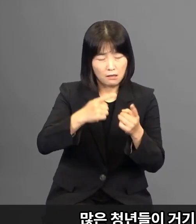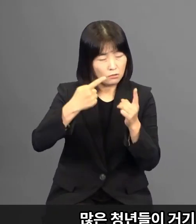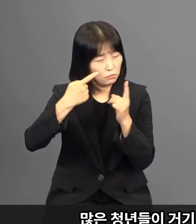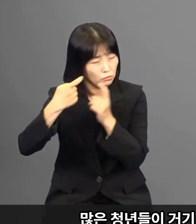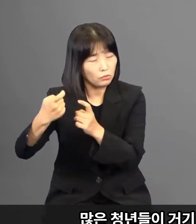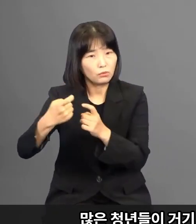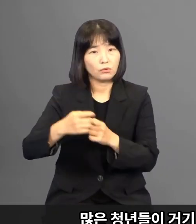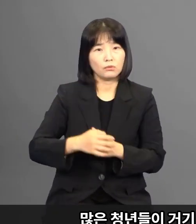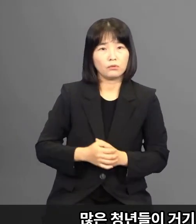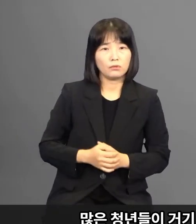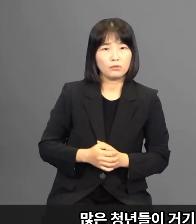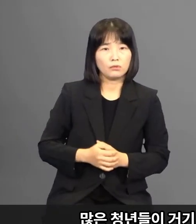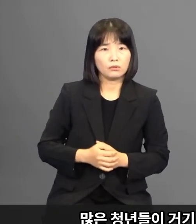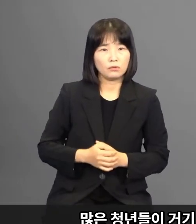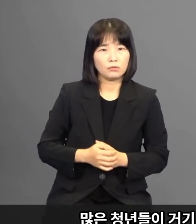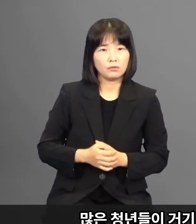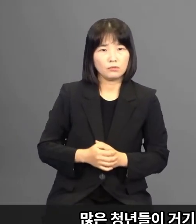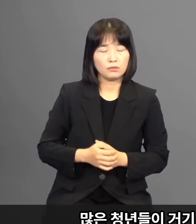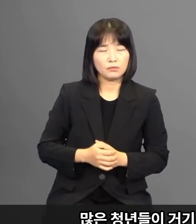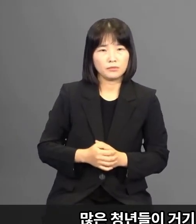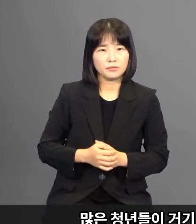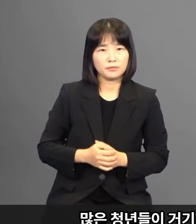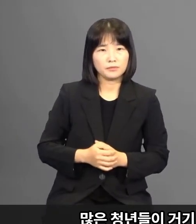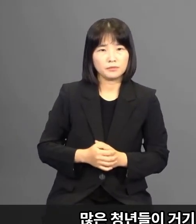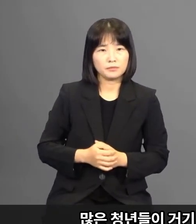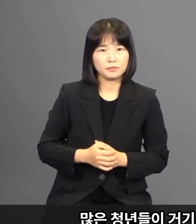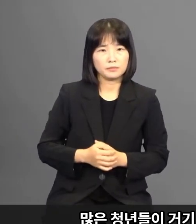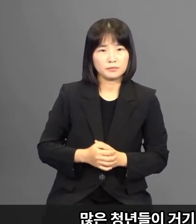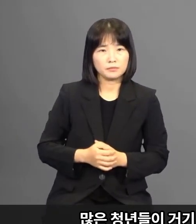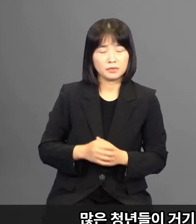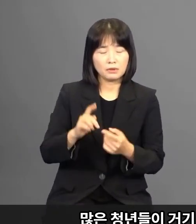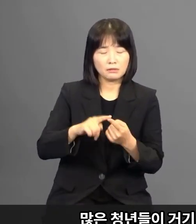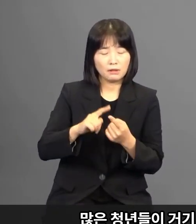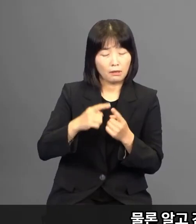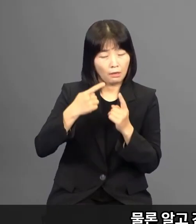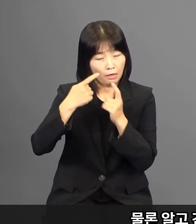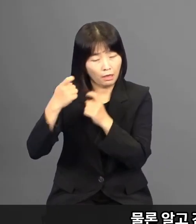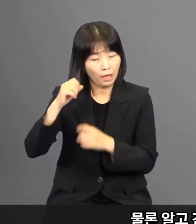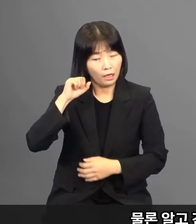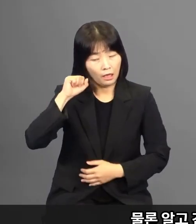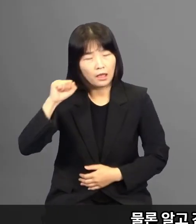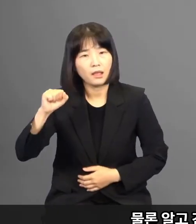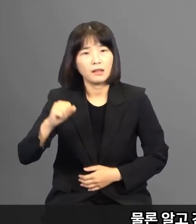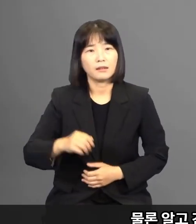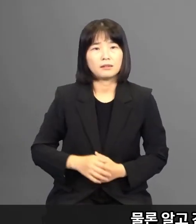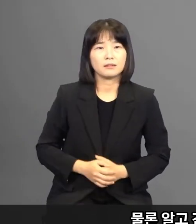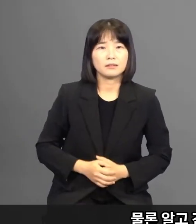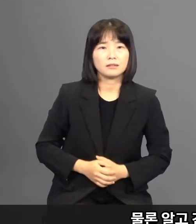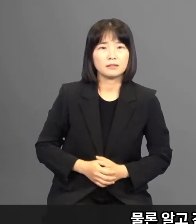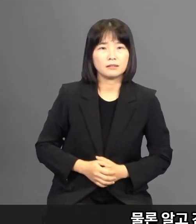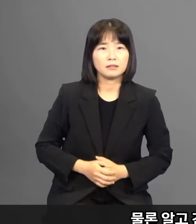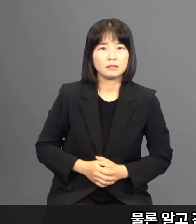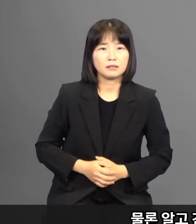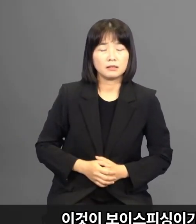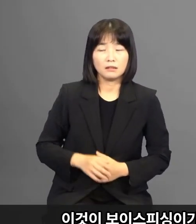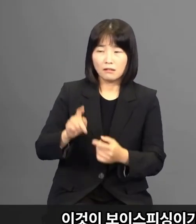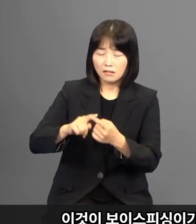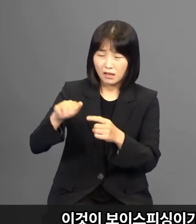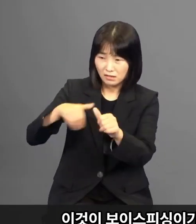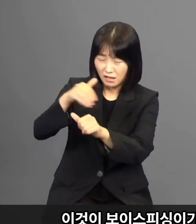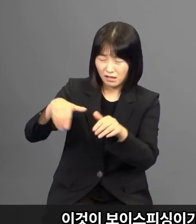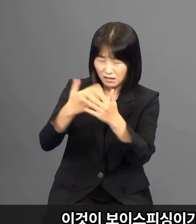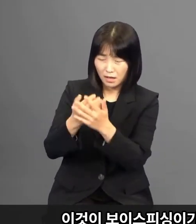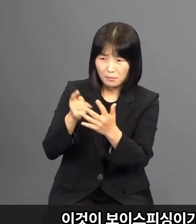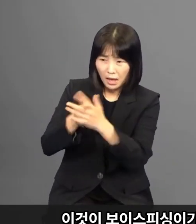많은 청년들이 거기 유혹을 미끼를 덥석 문 것입니다. 물론 알고 간 청년도 있다고 합니다.